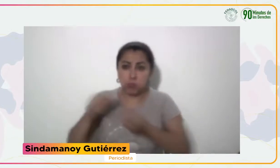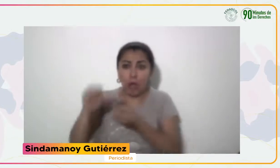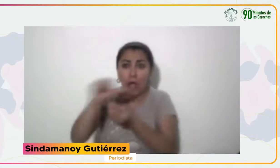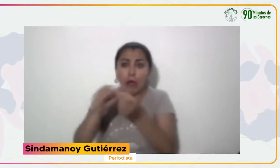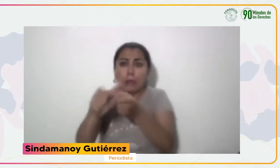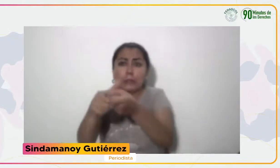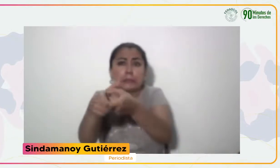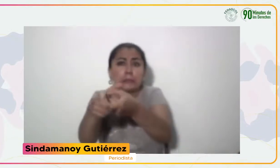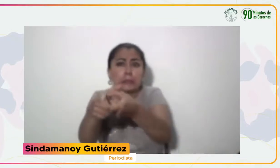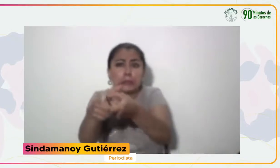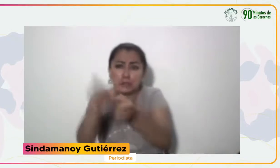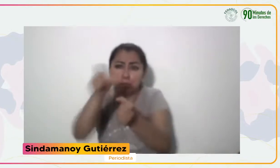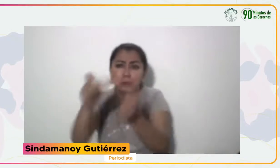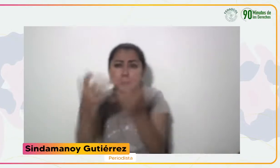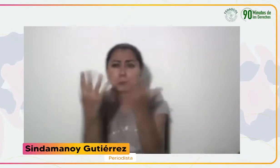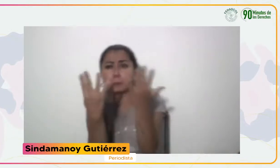esta asociación.